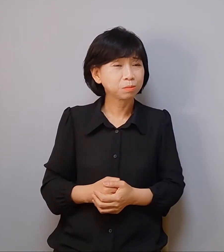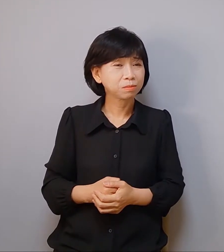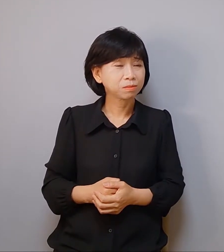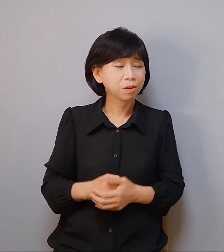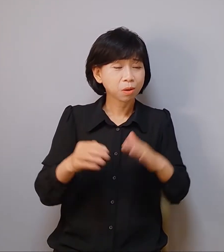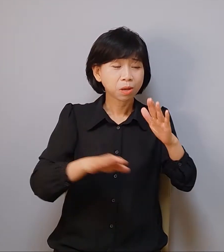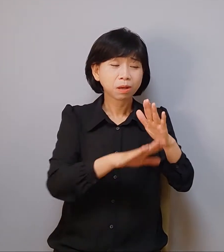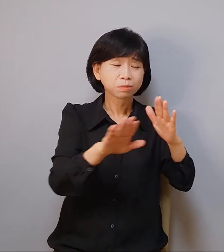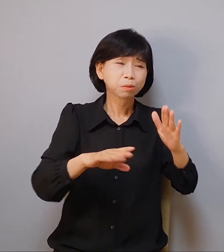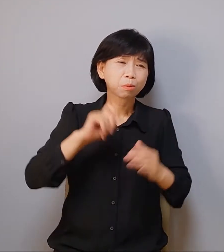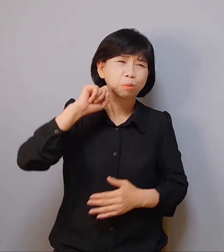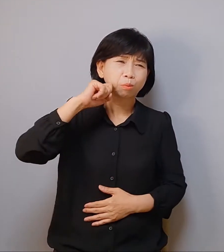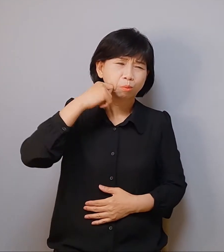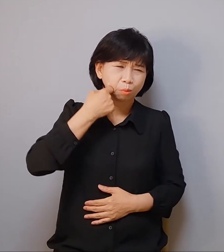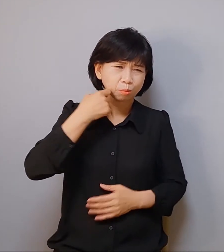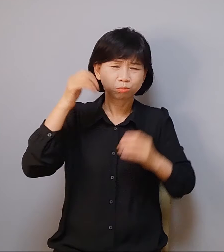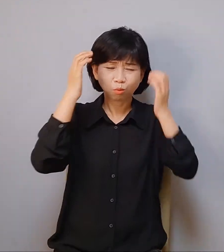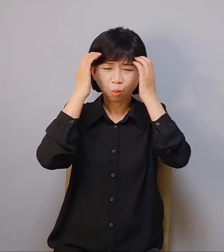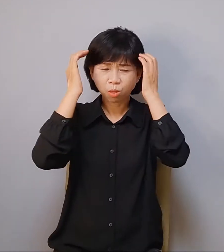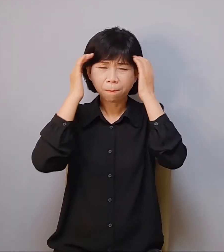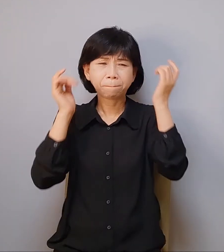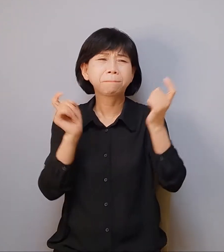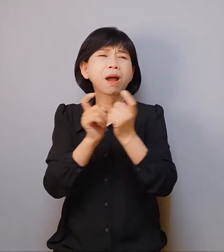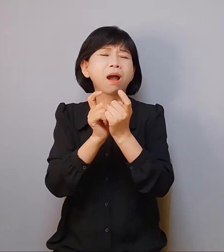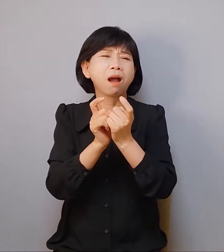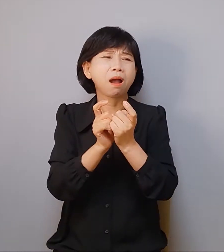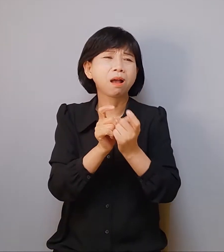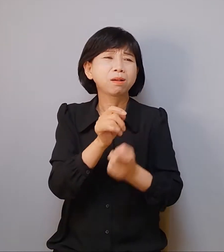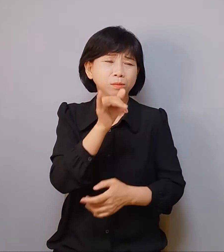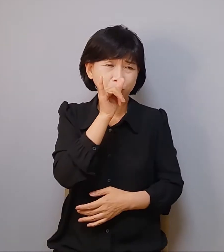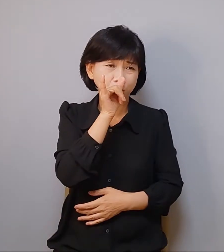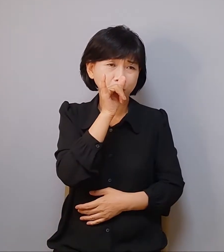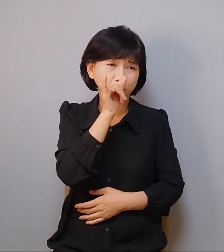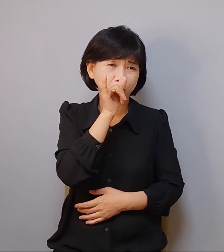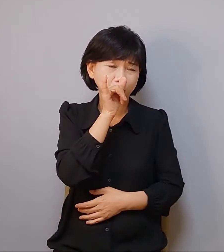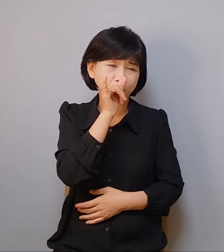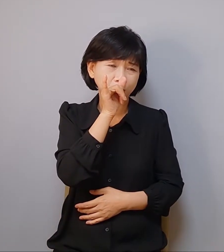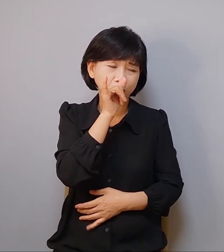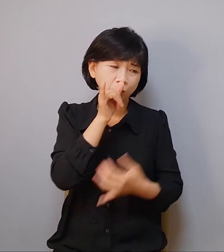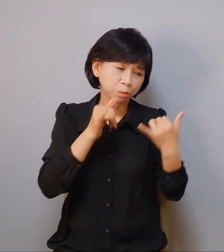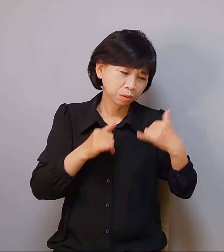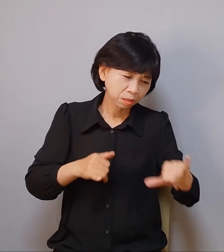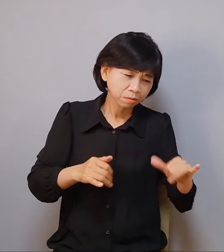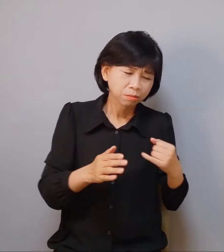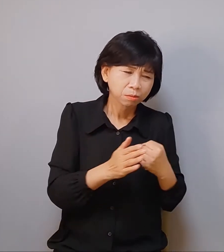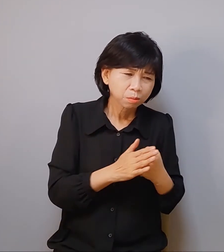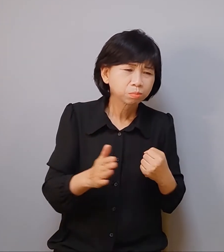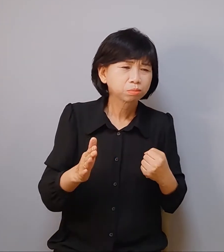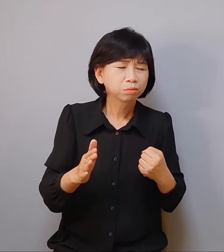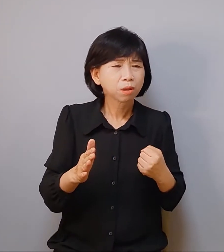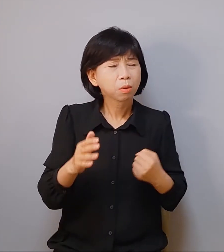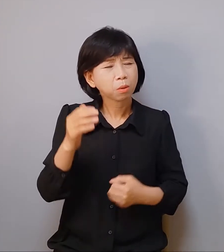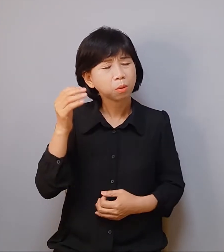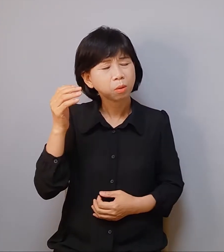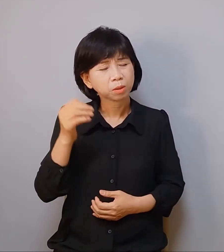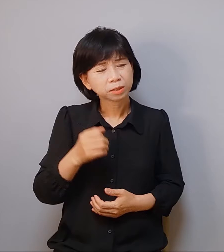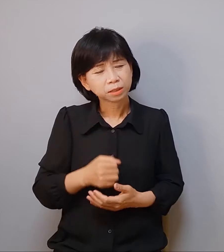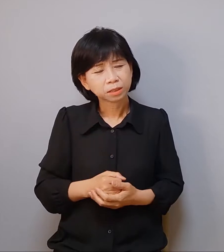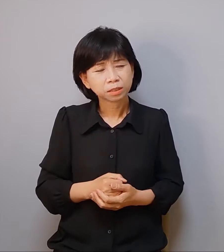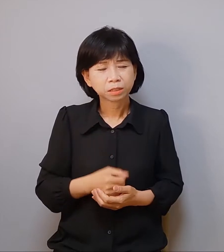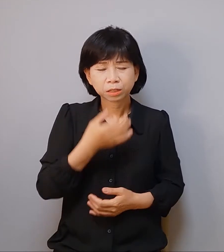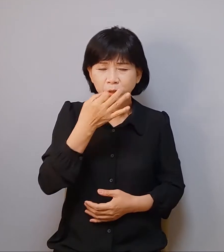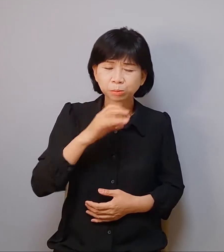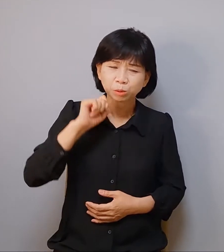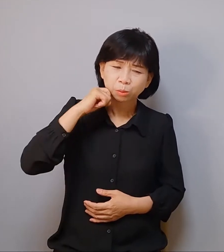가정에 어렵다 그럴까요? 뭐 가정이 좀 먹고 살기 힘든 상황들, 또 자녀들로 인해서 좀 어려움들, 이 코로나로 인해서